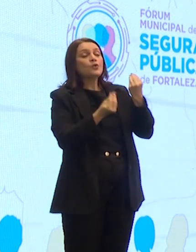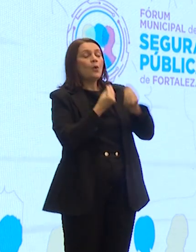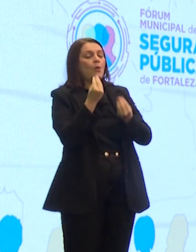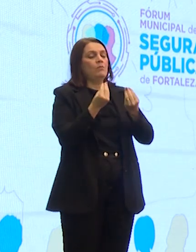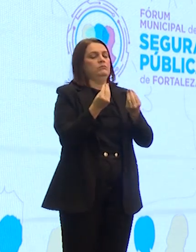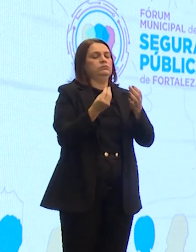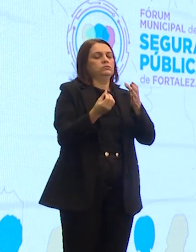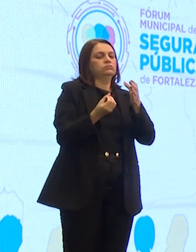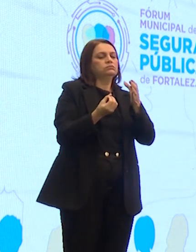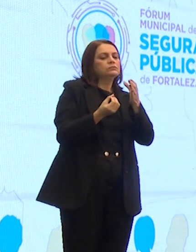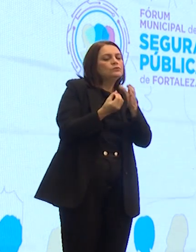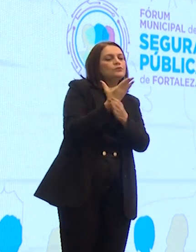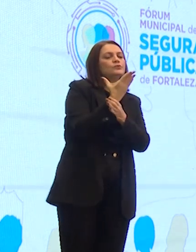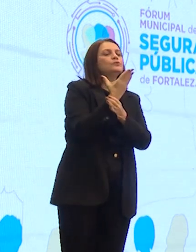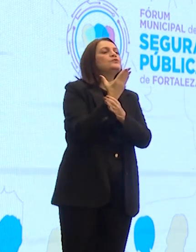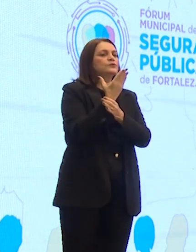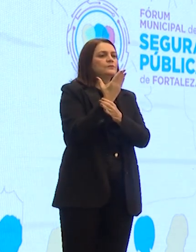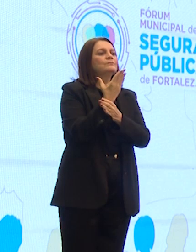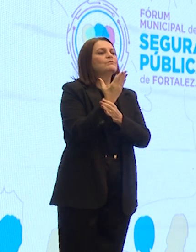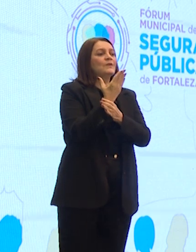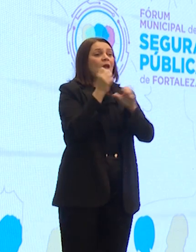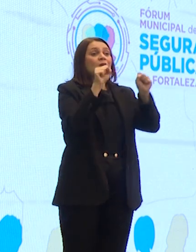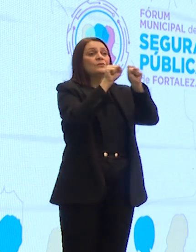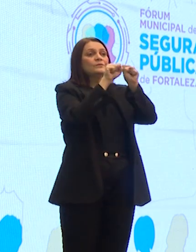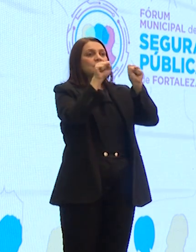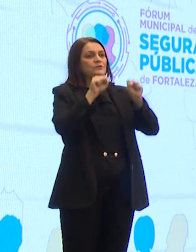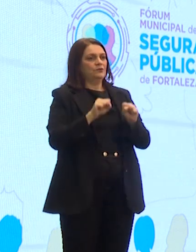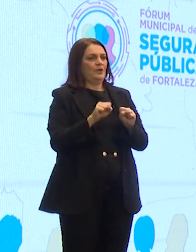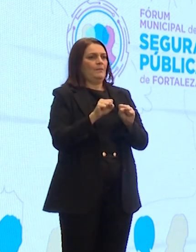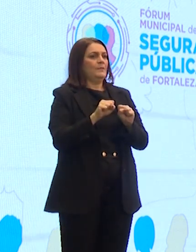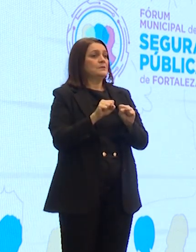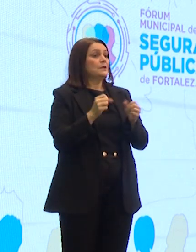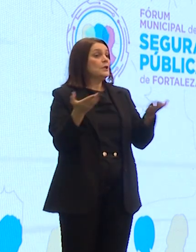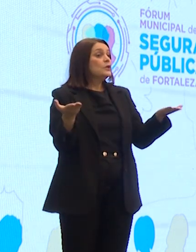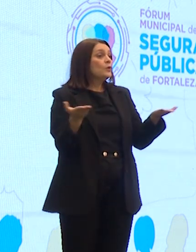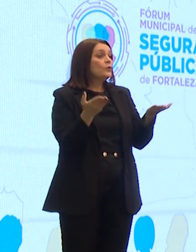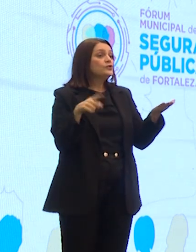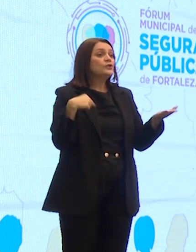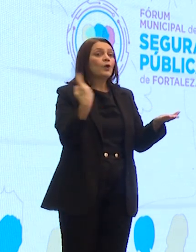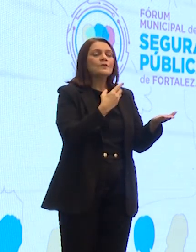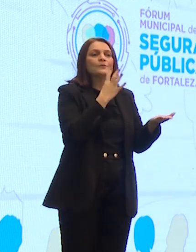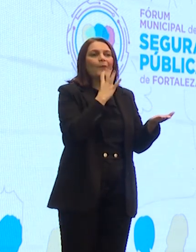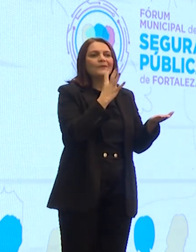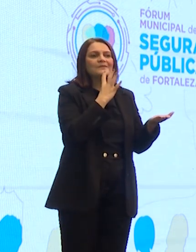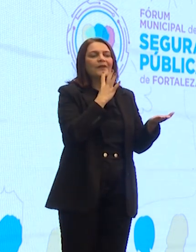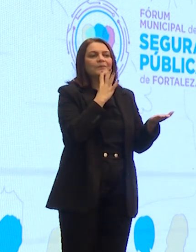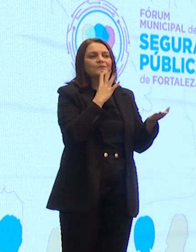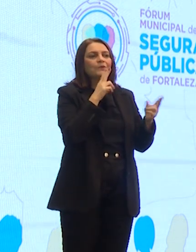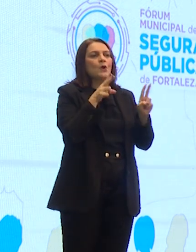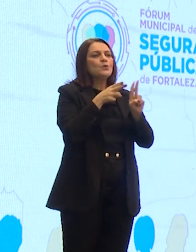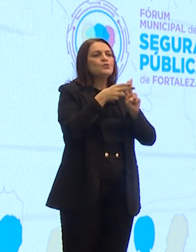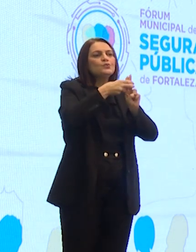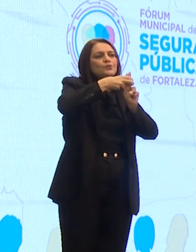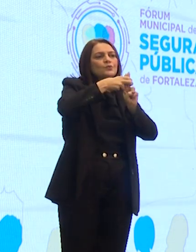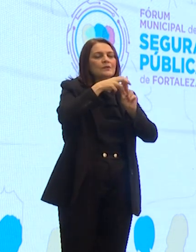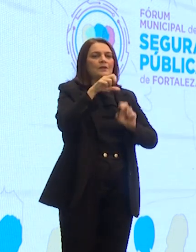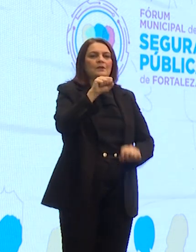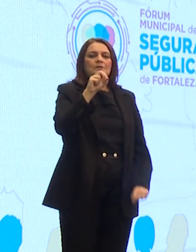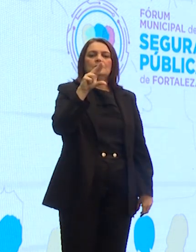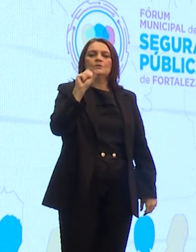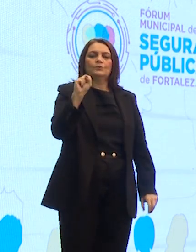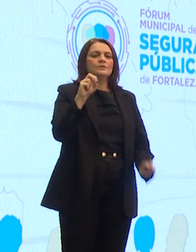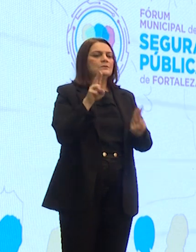surgem os grandes sistemas que nós conhecemos, inclusive o SUS, o vitorioso